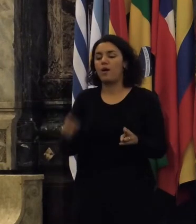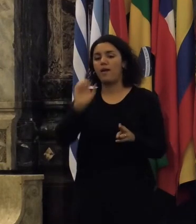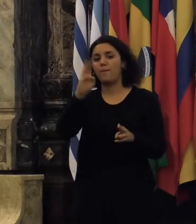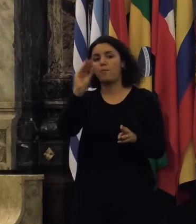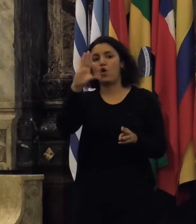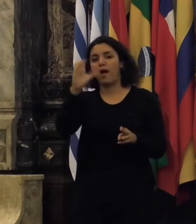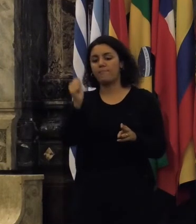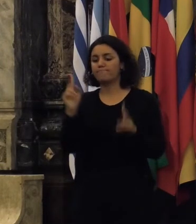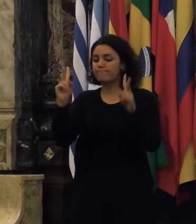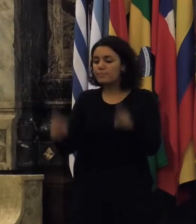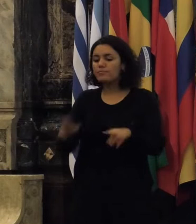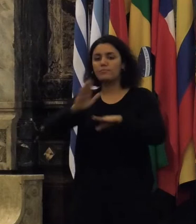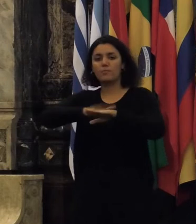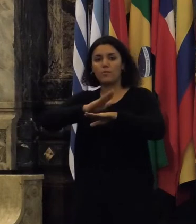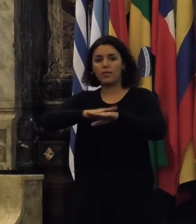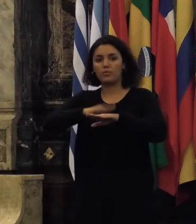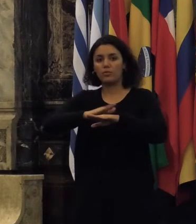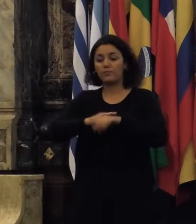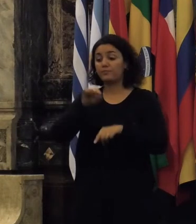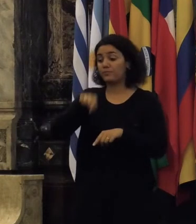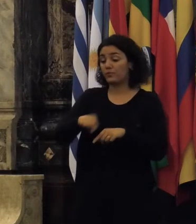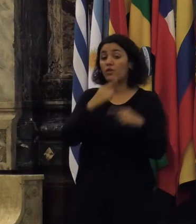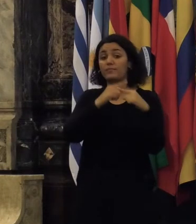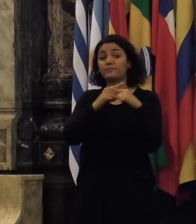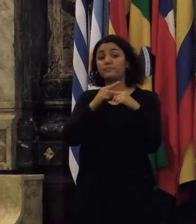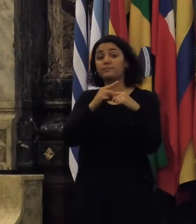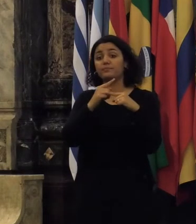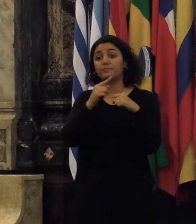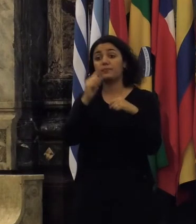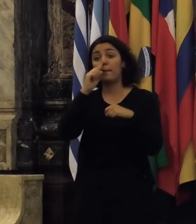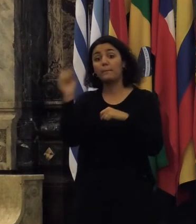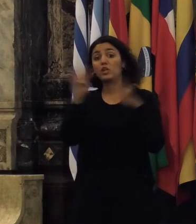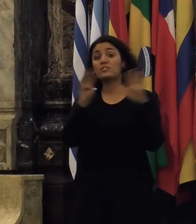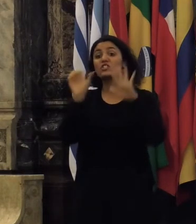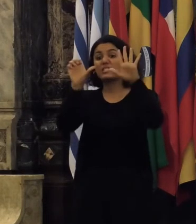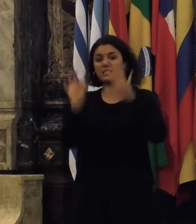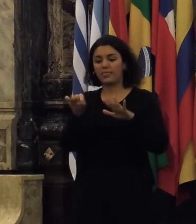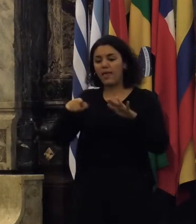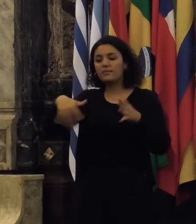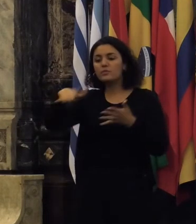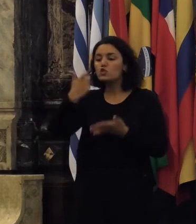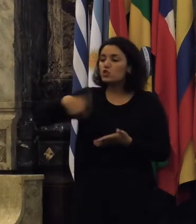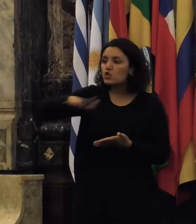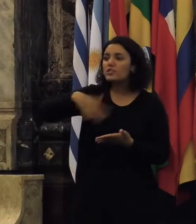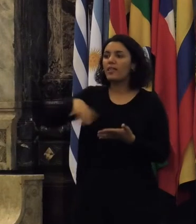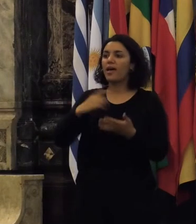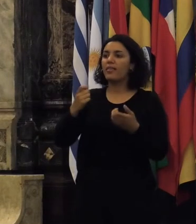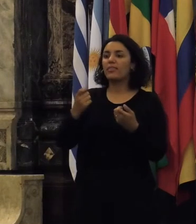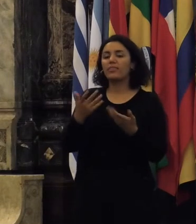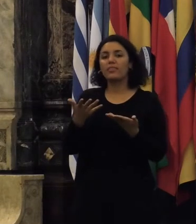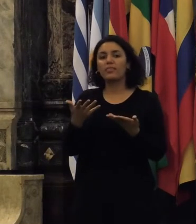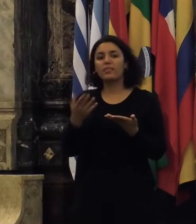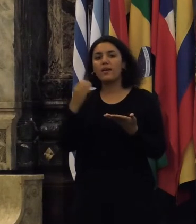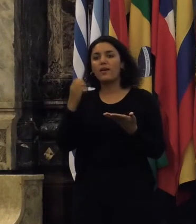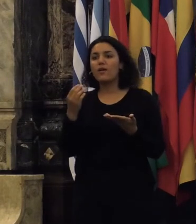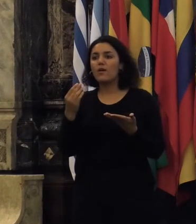digo la época, esto fue en la década del 60, la sociedad del espectáculo. ¿Qué pasa hoy cuando estamos